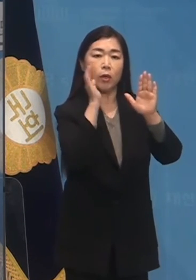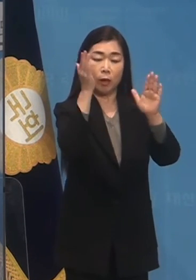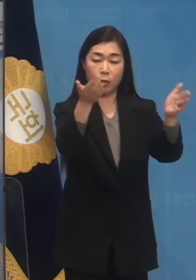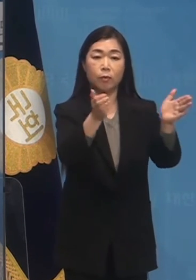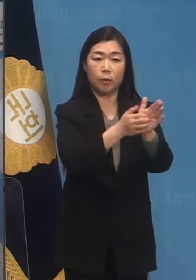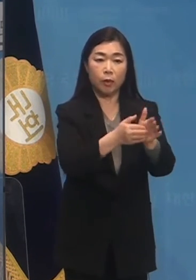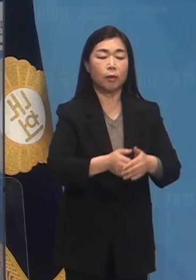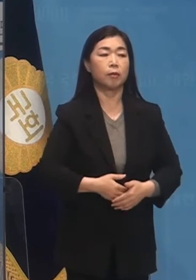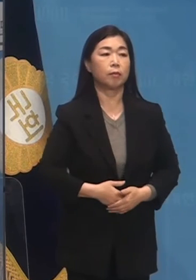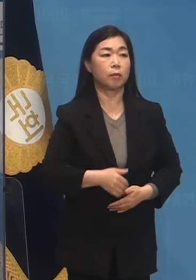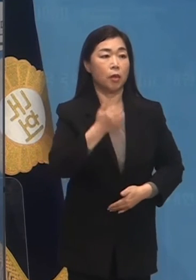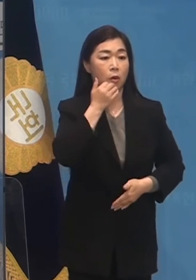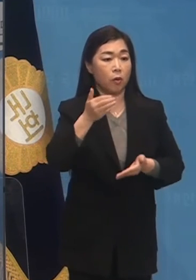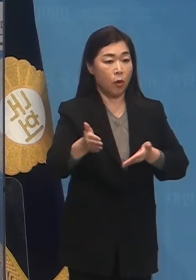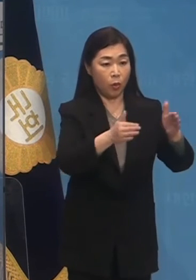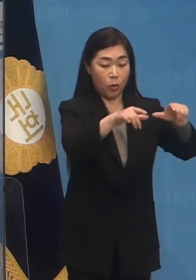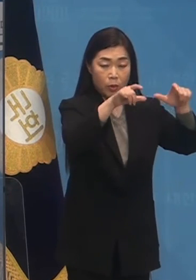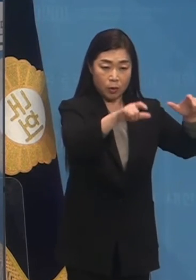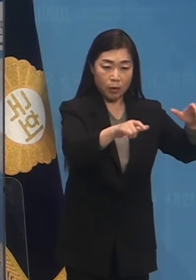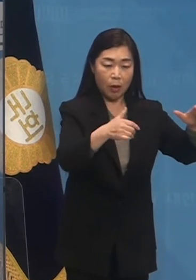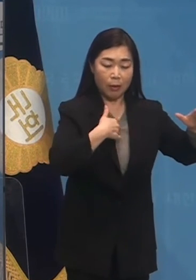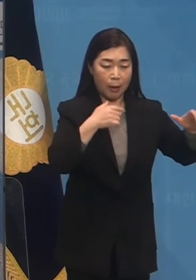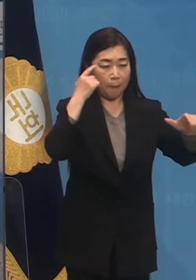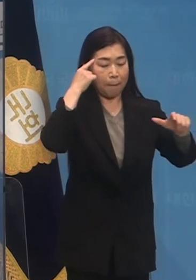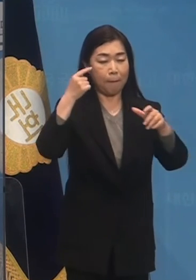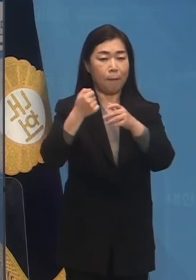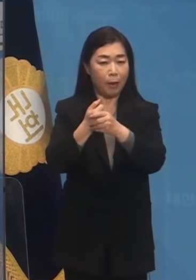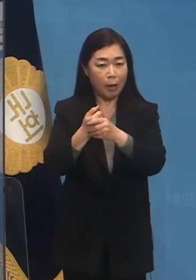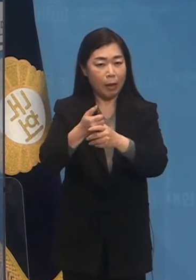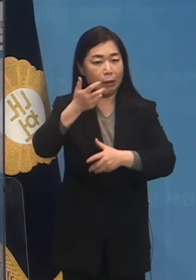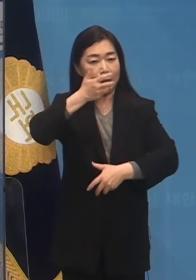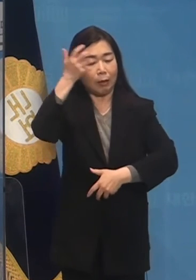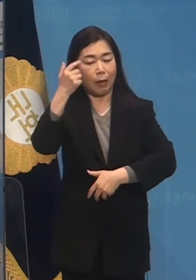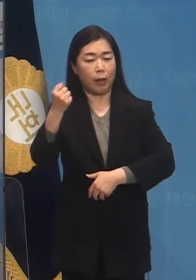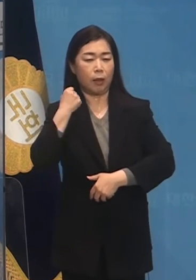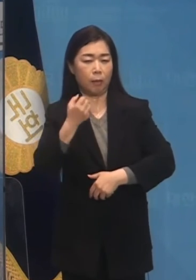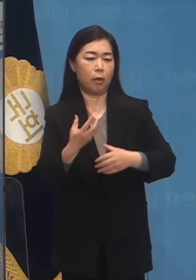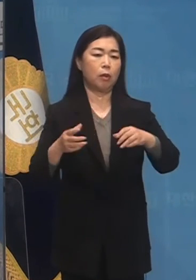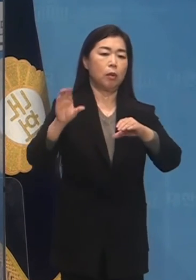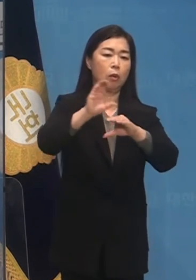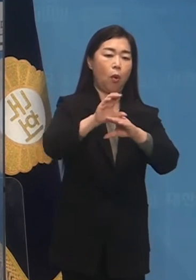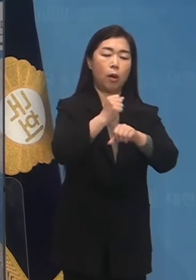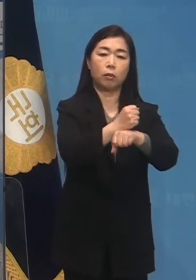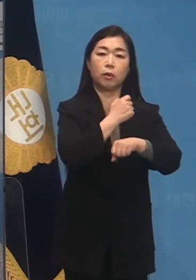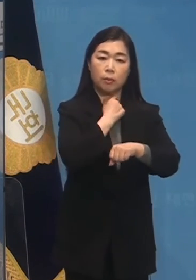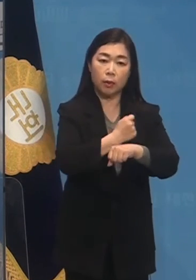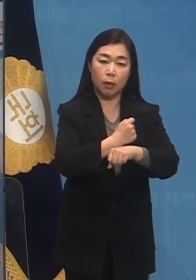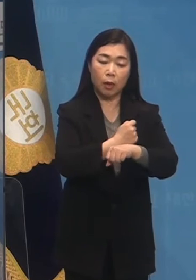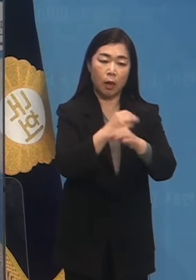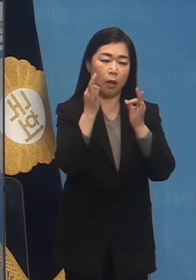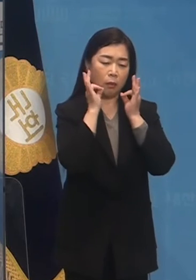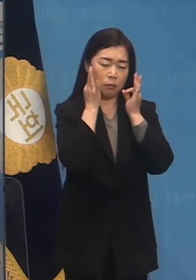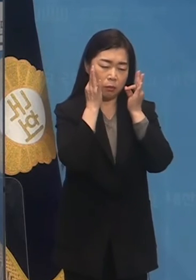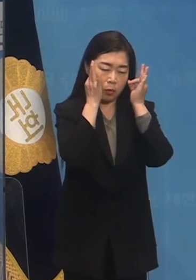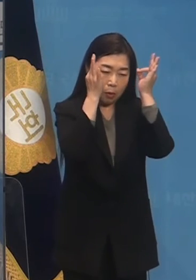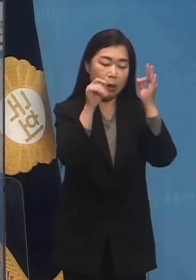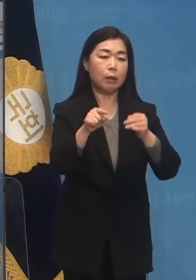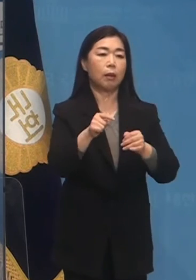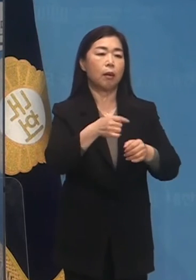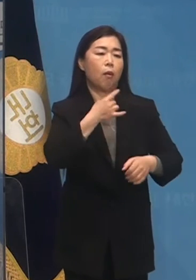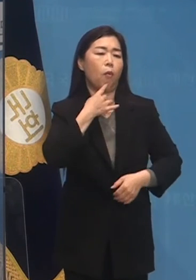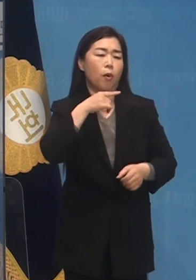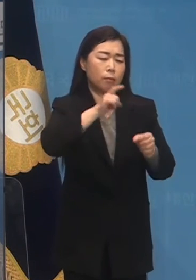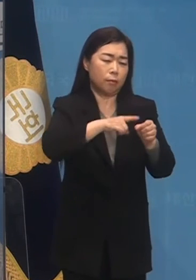경기도에 나의 창조적 상상력을 보태라. 이 노력과 지향은 이